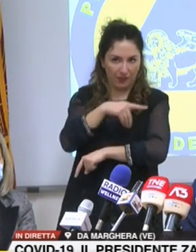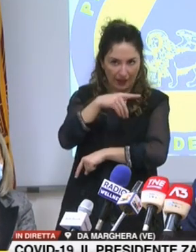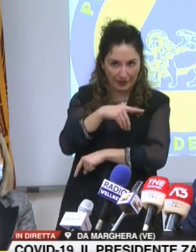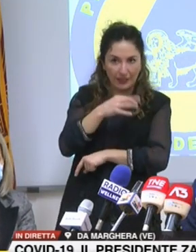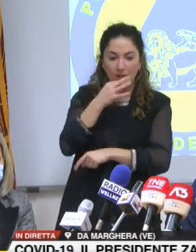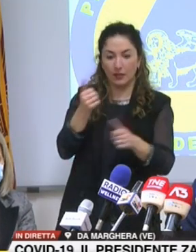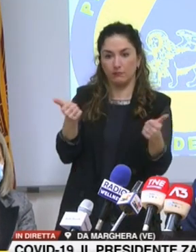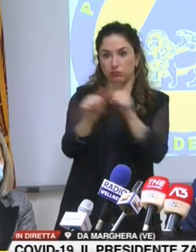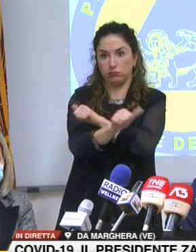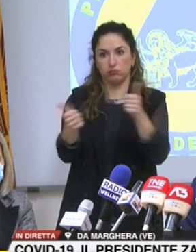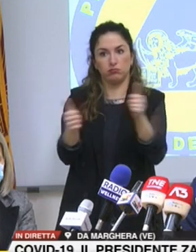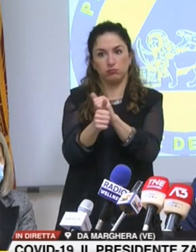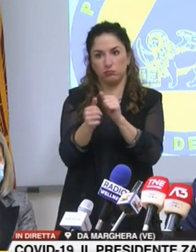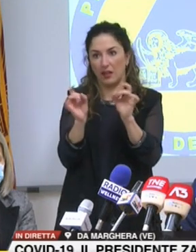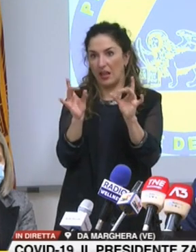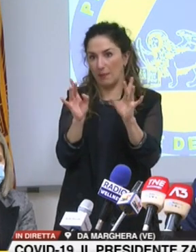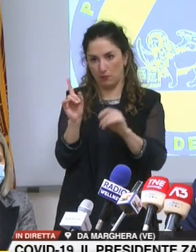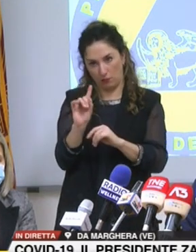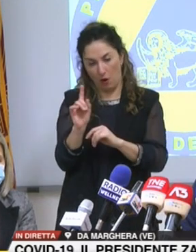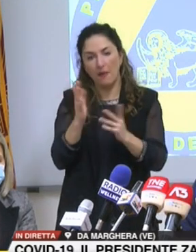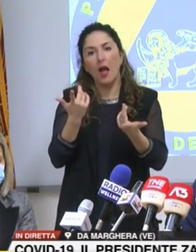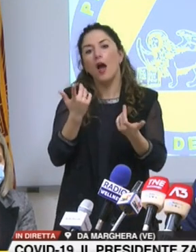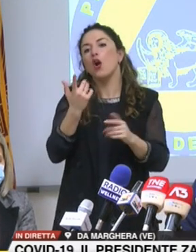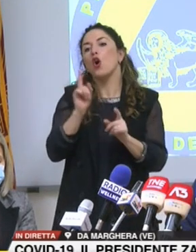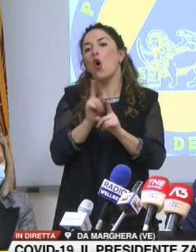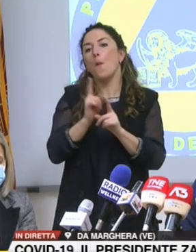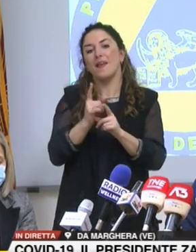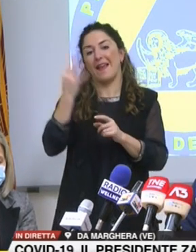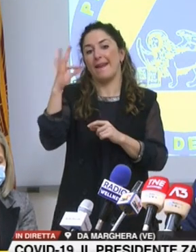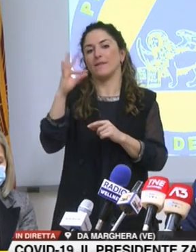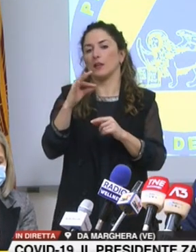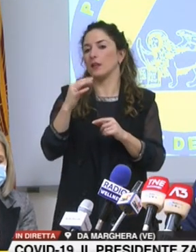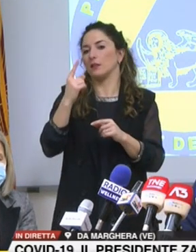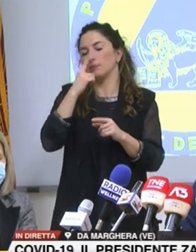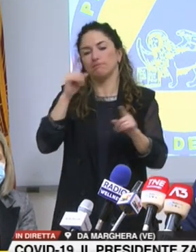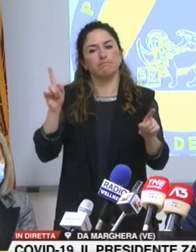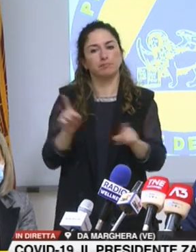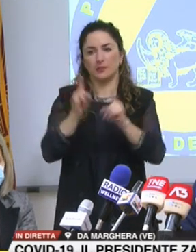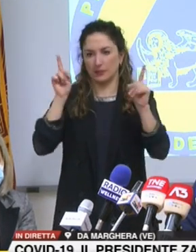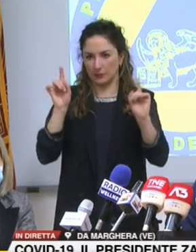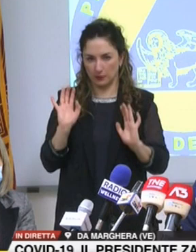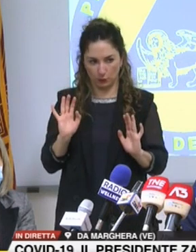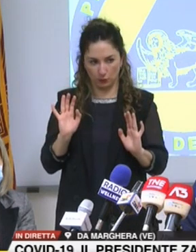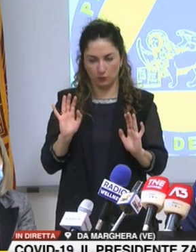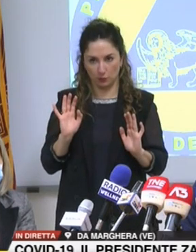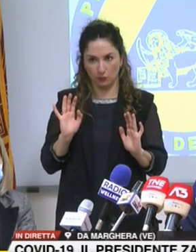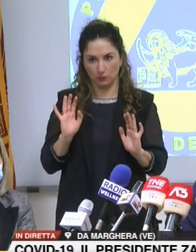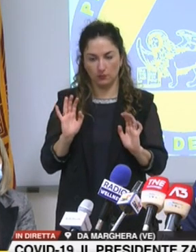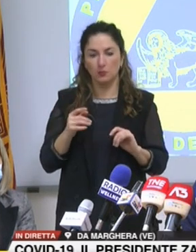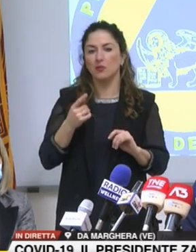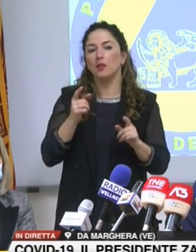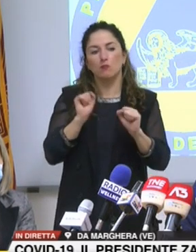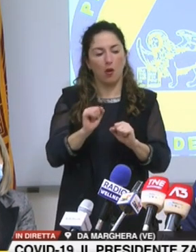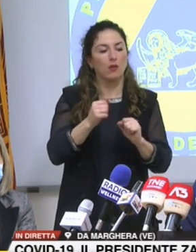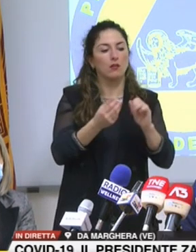sono intercambiabili, ma come profili di efficacia sono identici. Quindi noi sono entrambi indicati per il